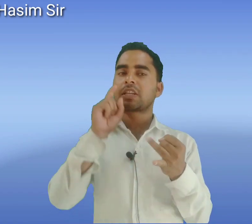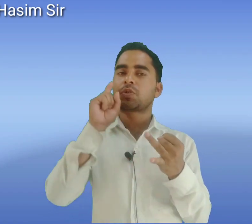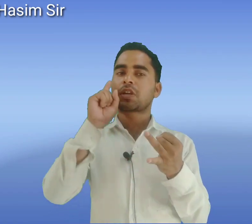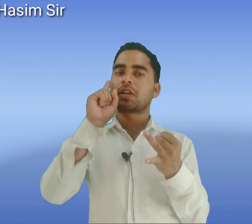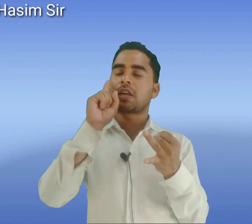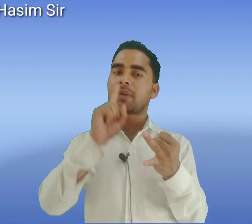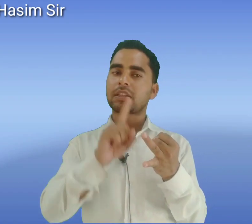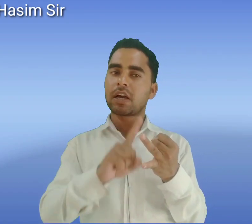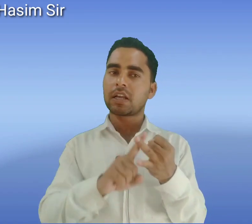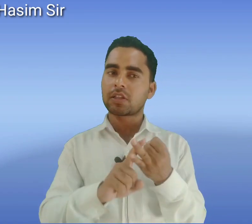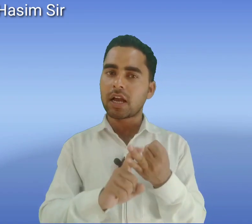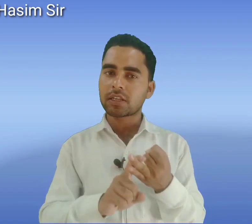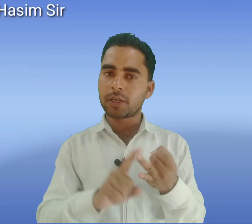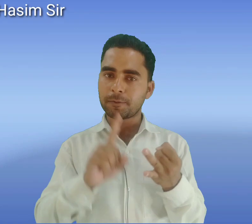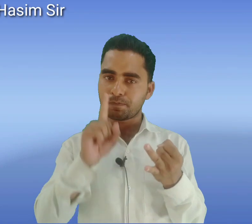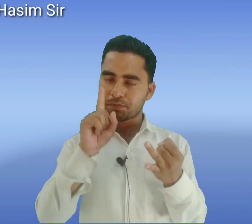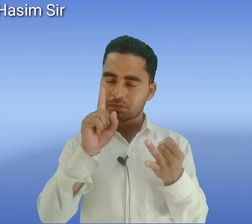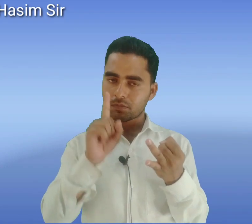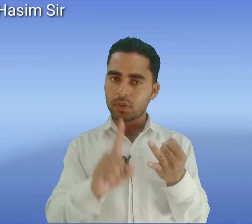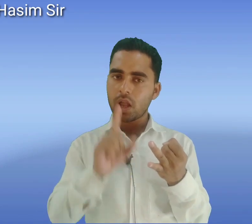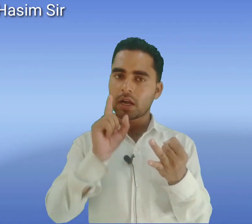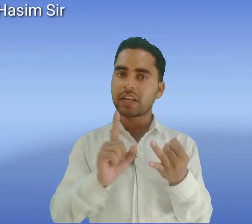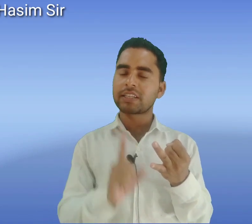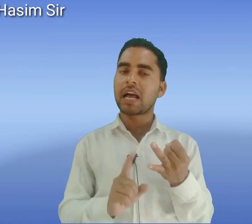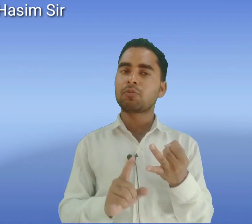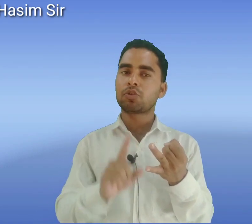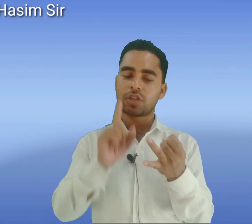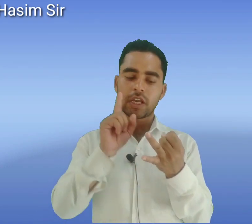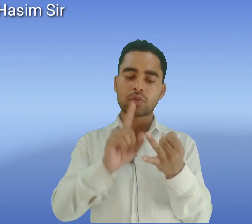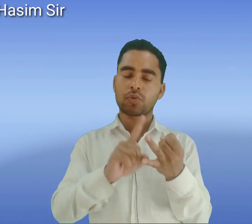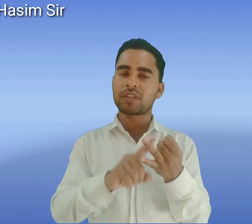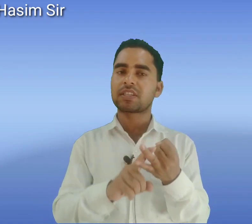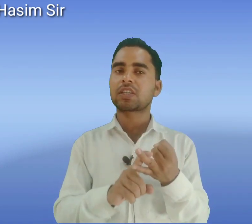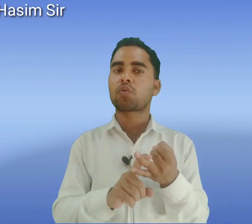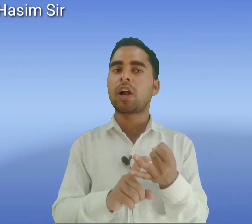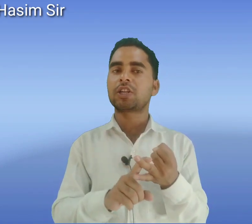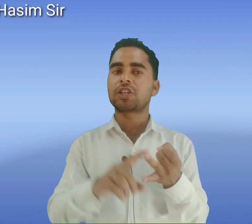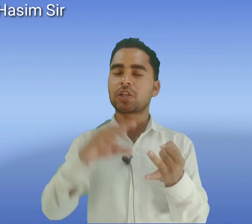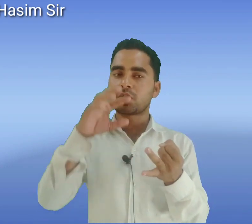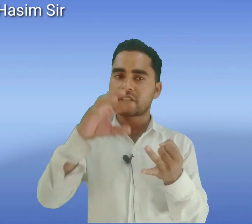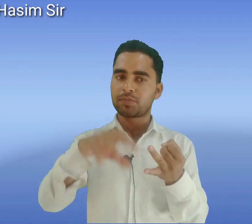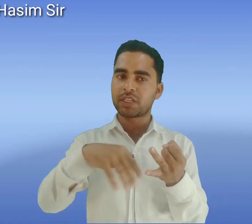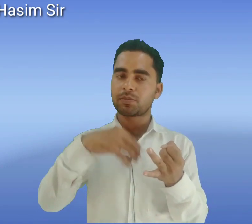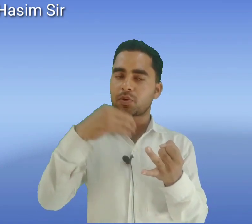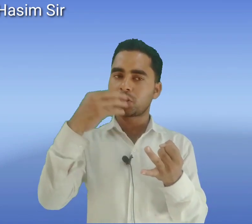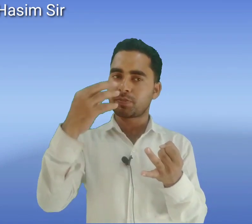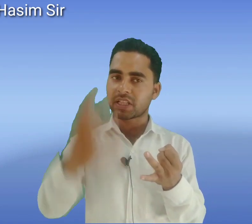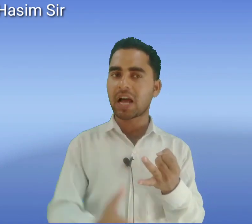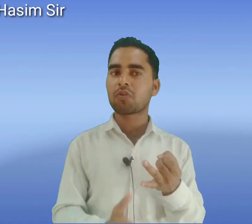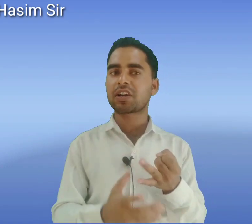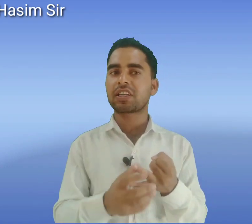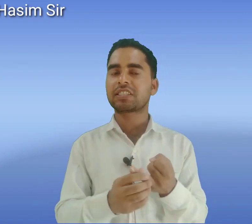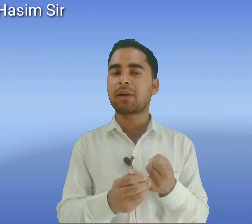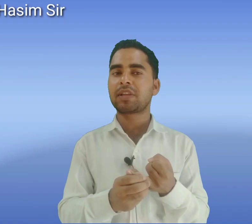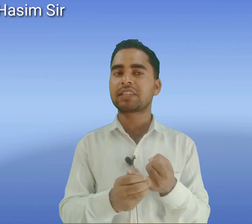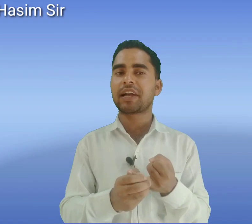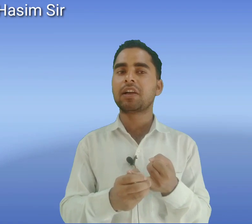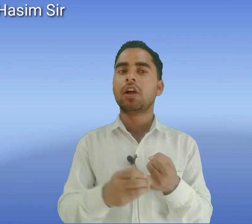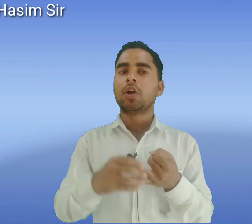राज्यों के यह बात कहना था कि अगर एग्जाम होती है तो क्वेश्चन क्वांटिटी को सब्जेक्ट में कुछ बदलाव करके एग्जाम या जाए